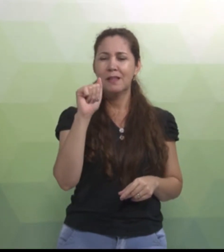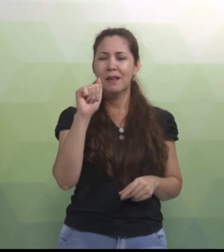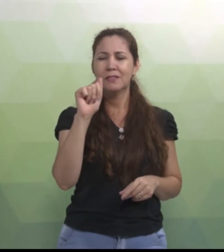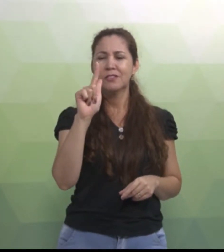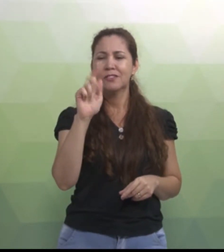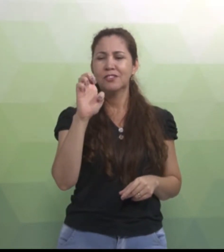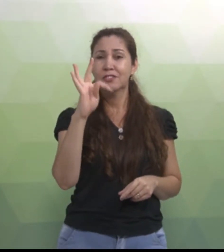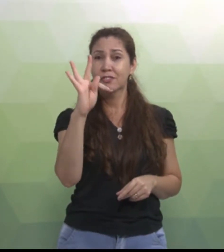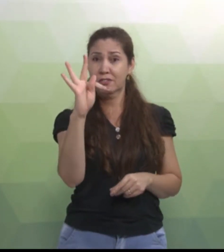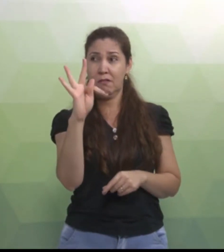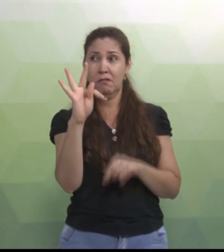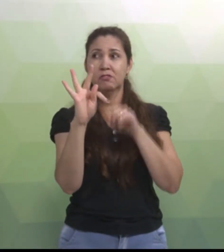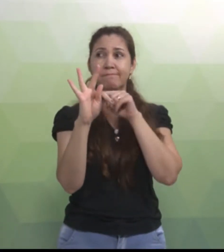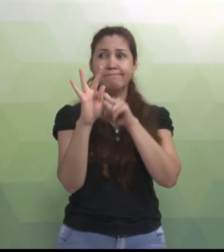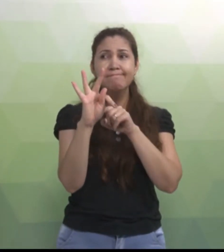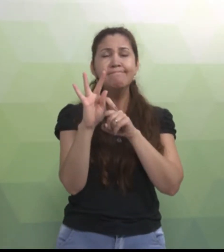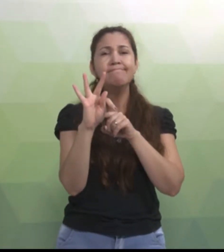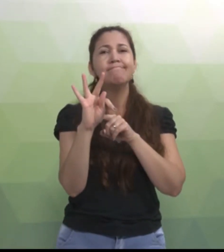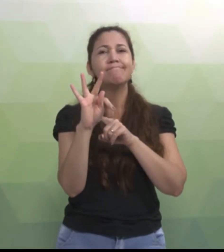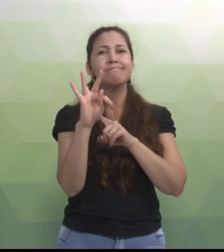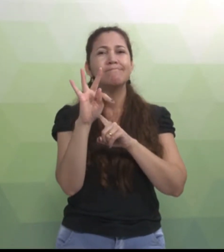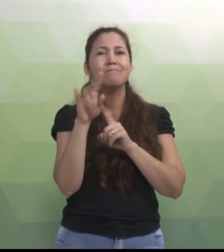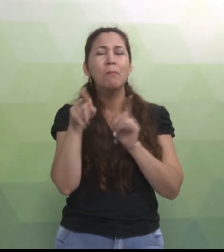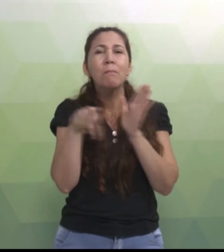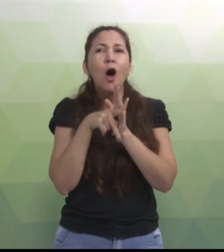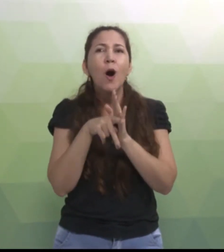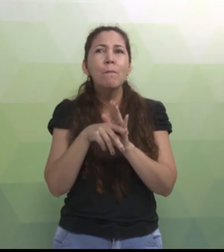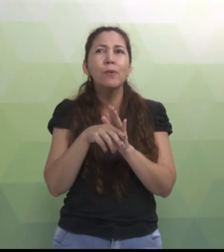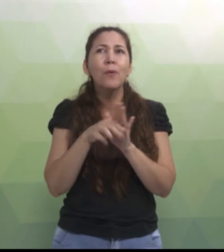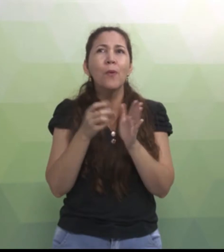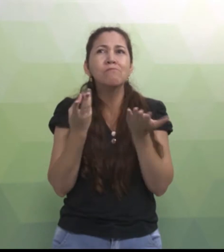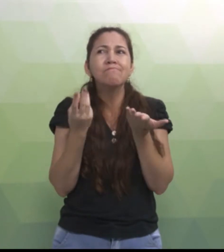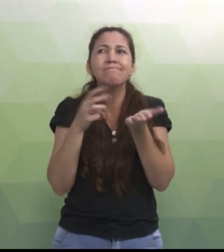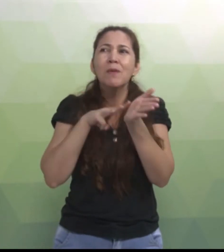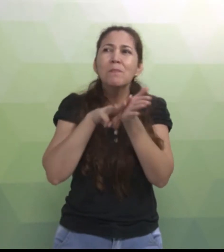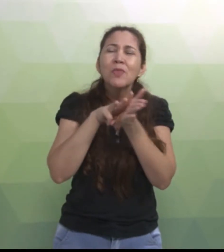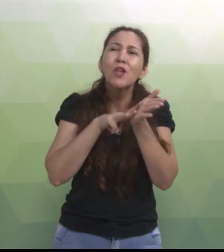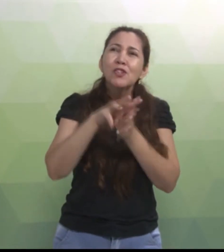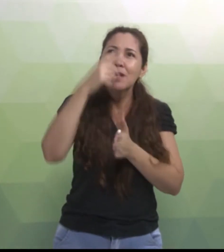em seus estudos, ele fala a respeito do